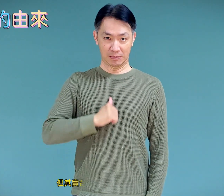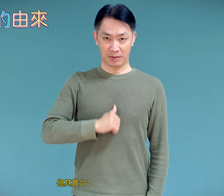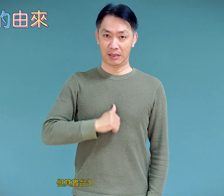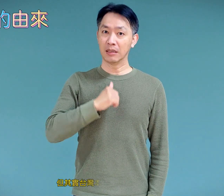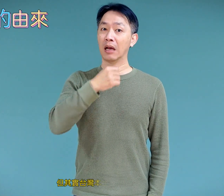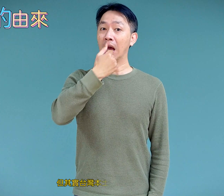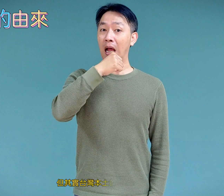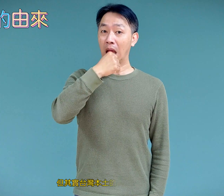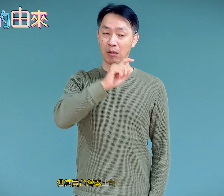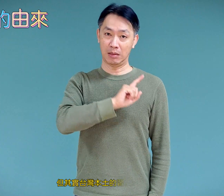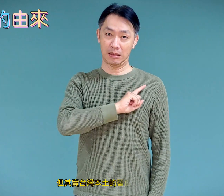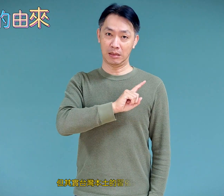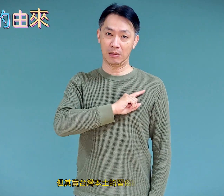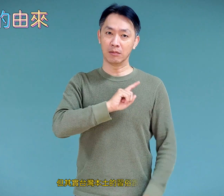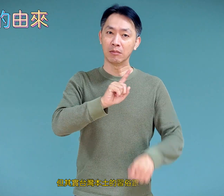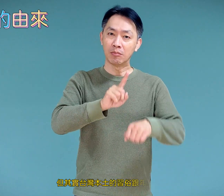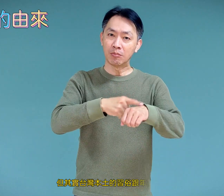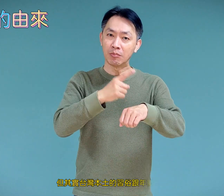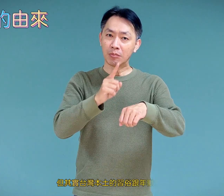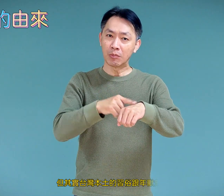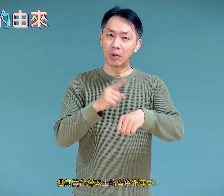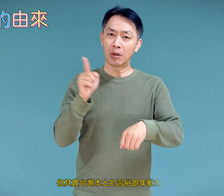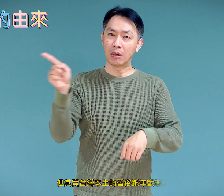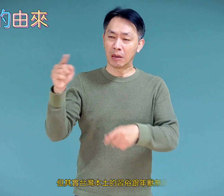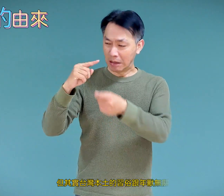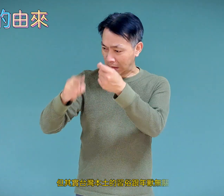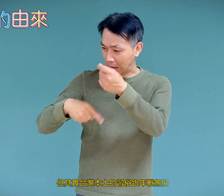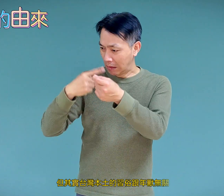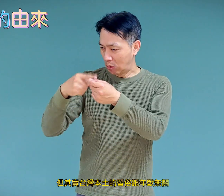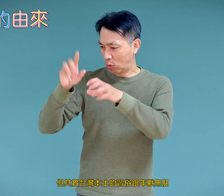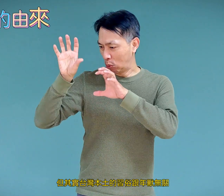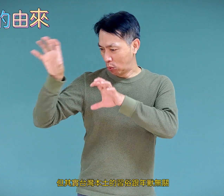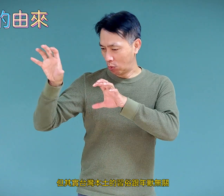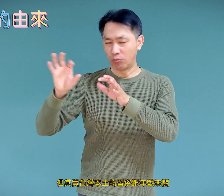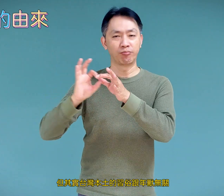但其实台湾本土的习俗跟年兽无关。